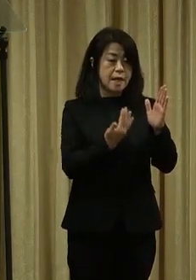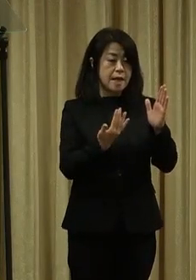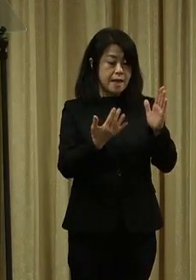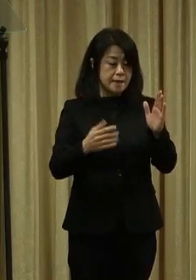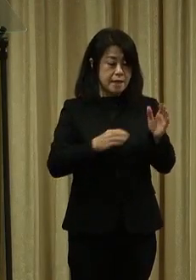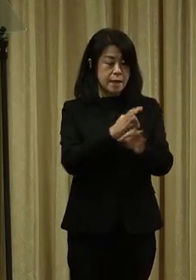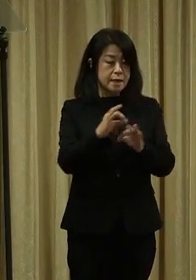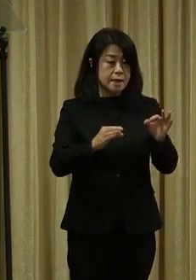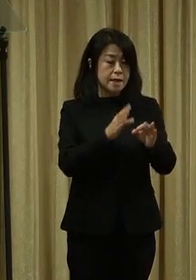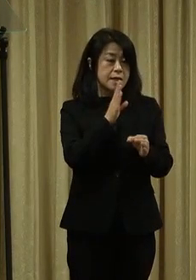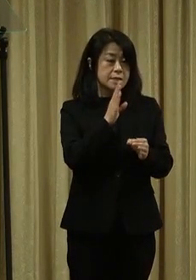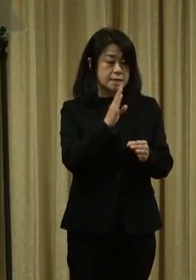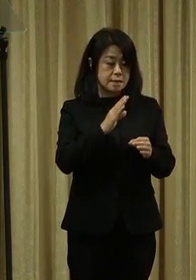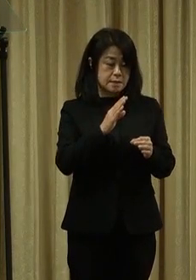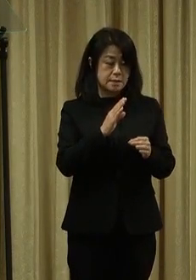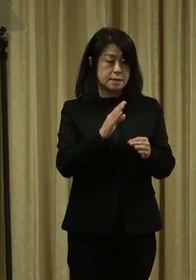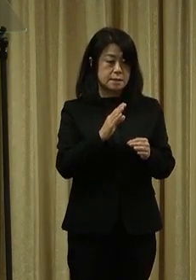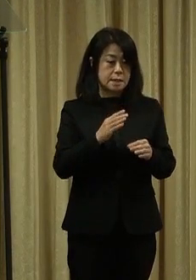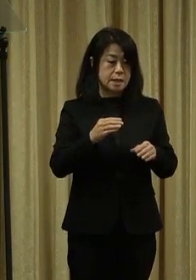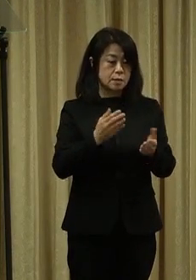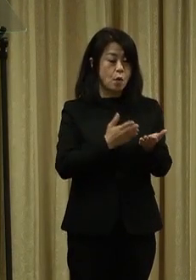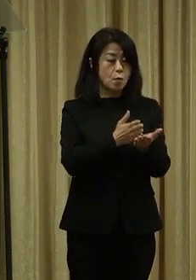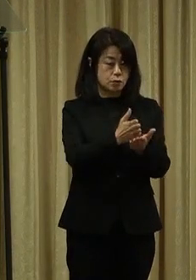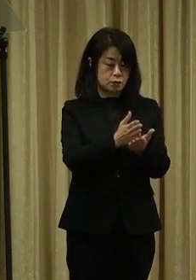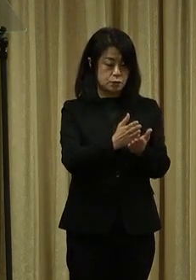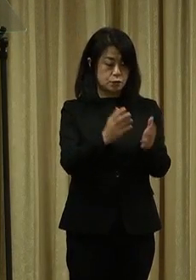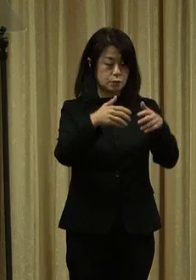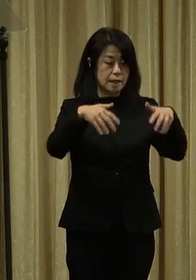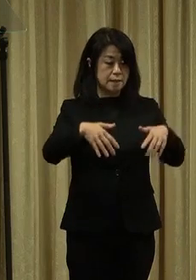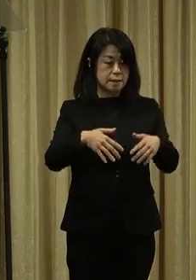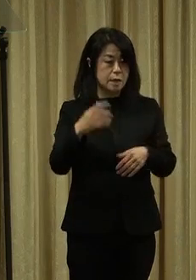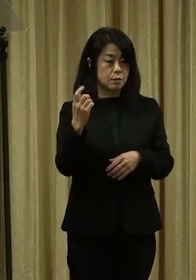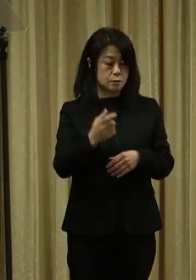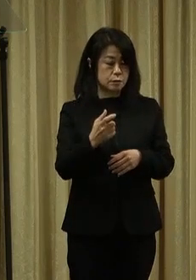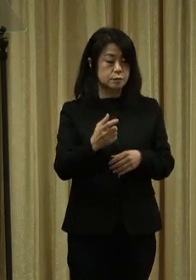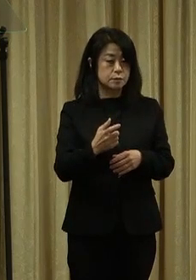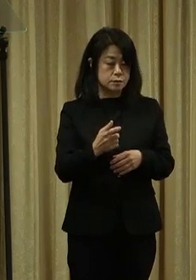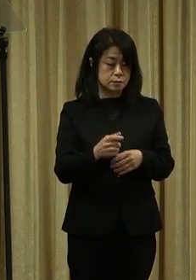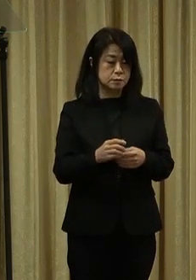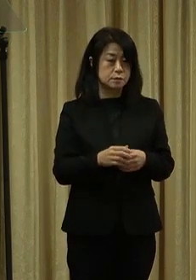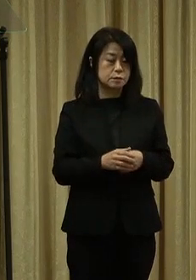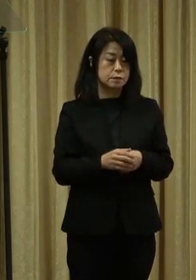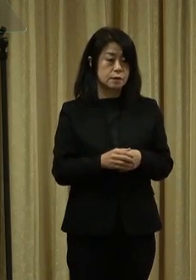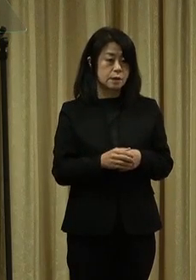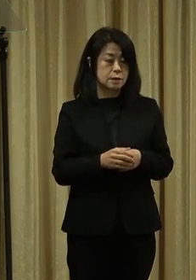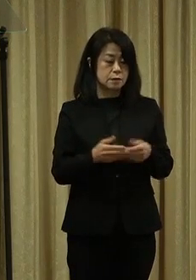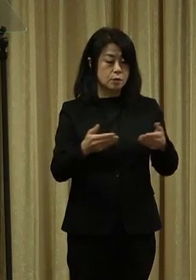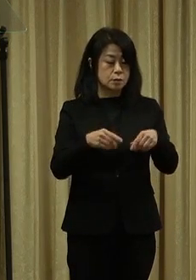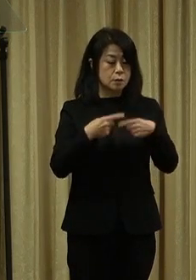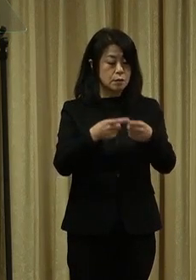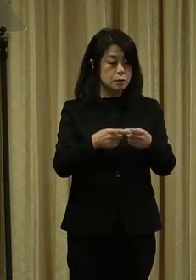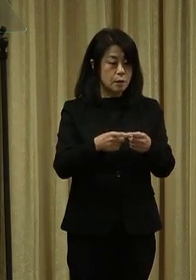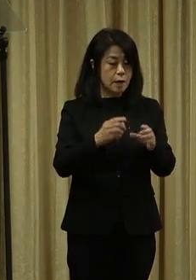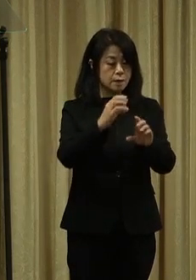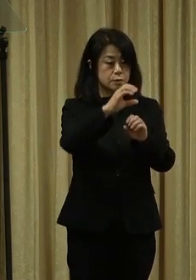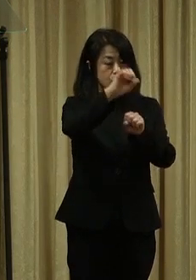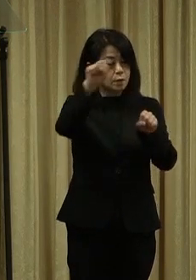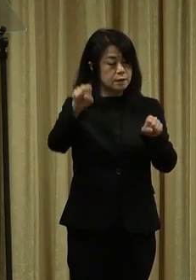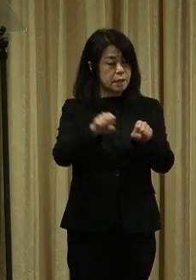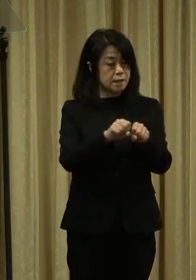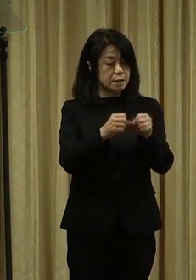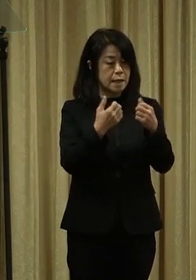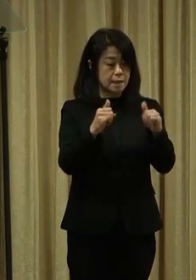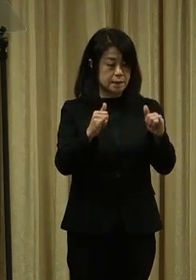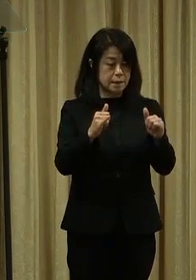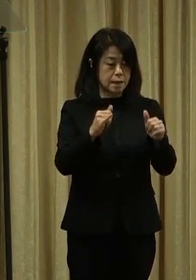園芸経営実践コースの開講に向けた体制を整備するほか、就農コーディネーターを増員し、就農希